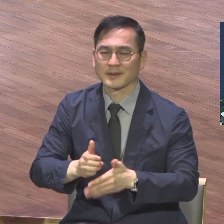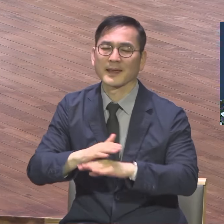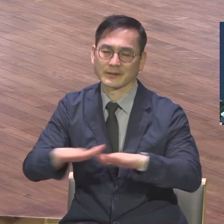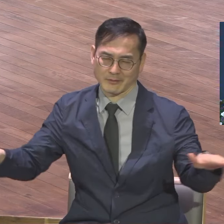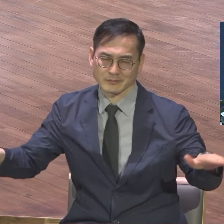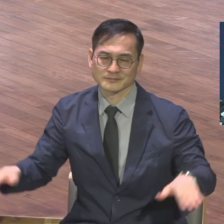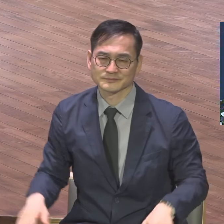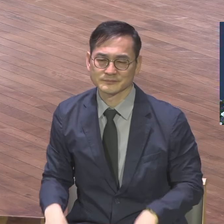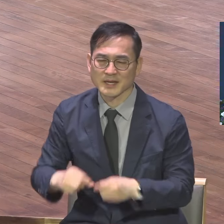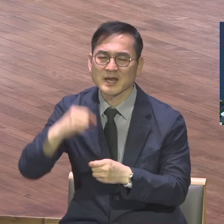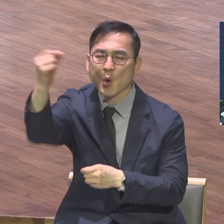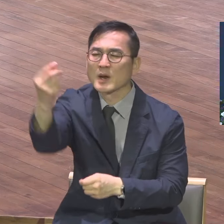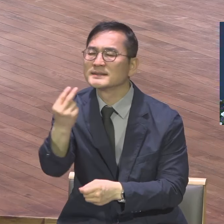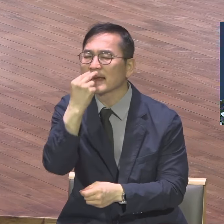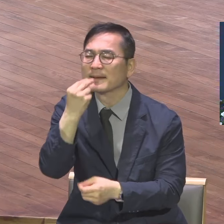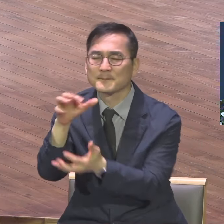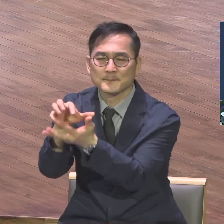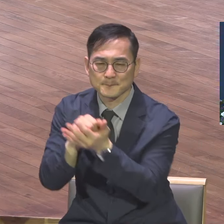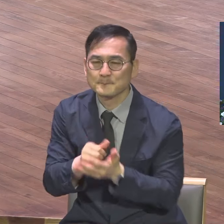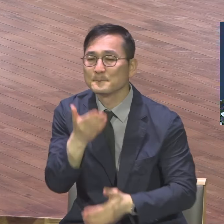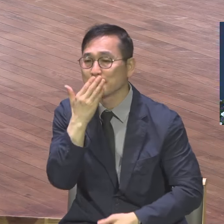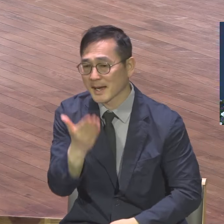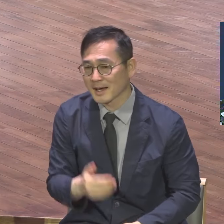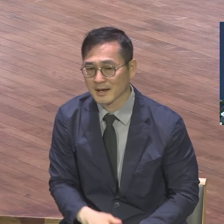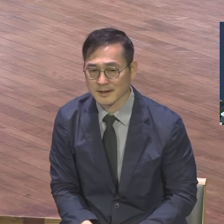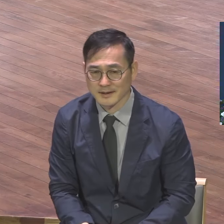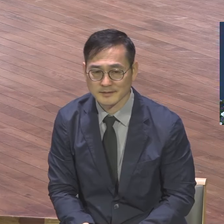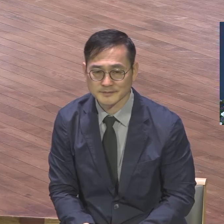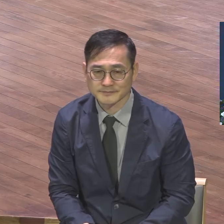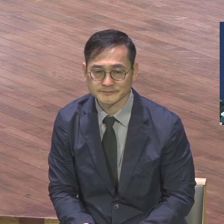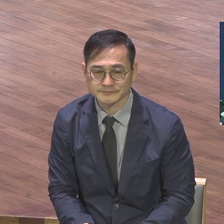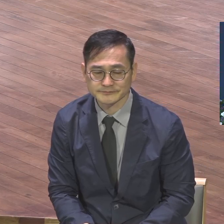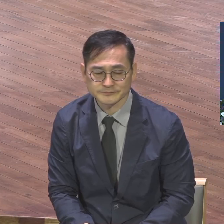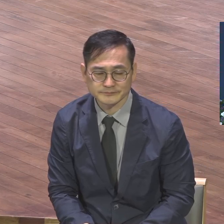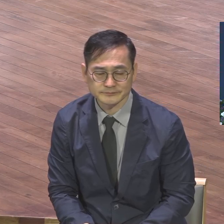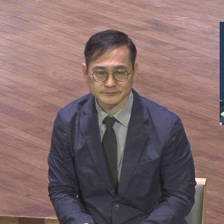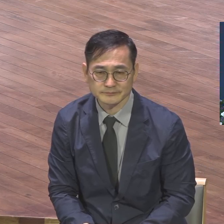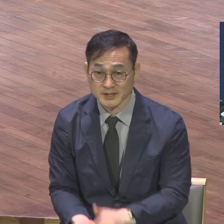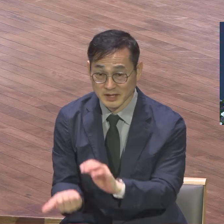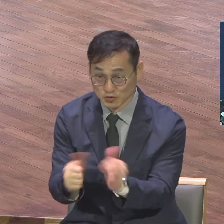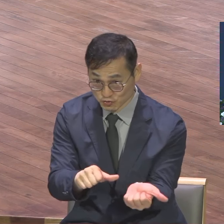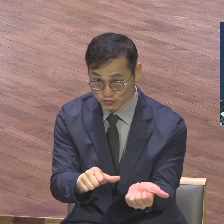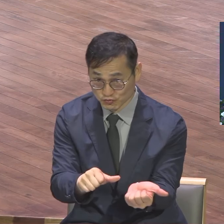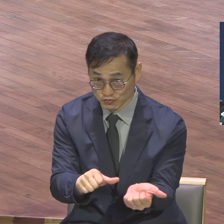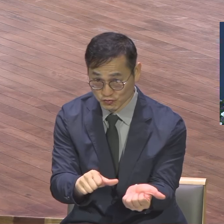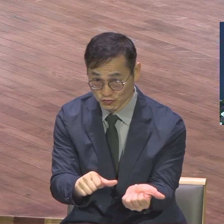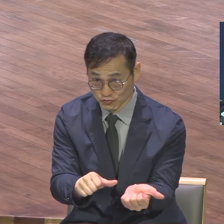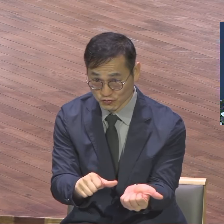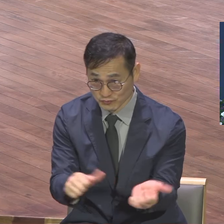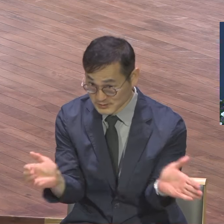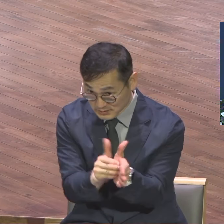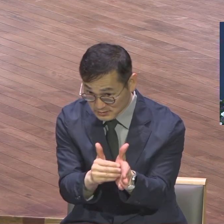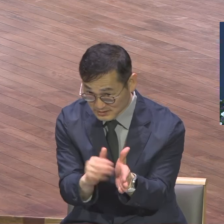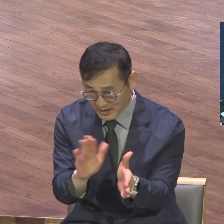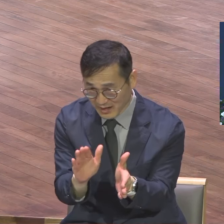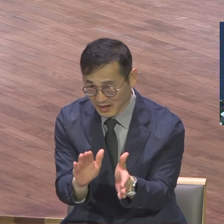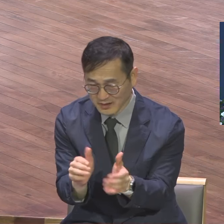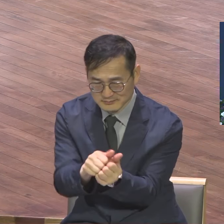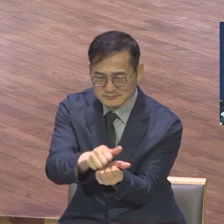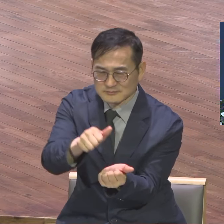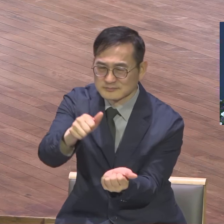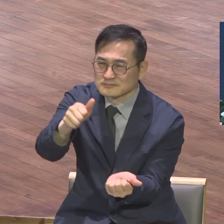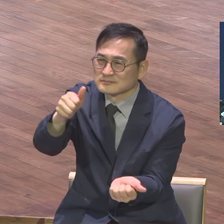그리고 영원한 생명이 주어져요. 죽으면 끝 아닙니다. 영혼을 떠나고 육체를